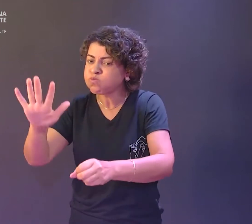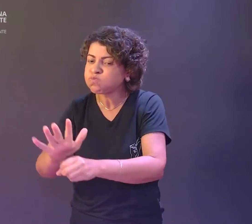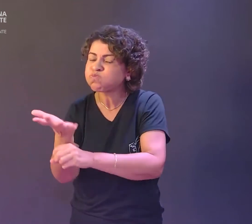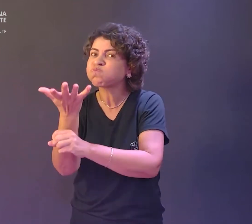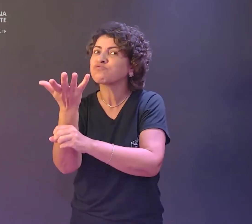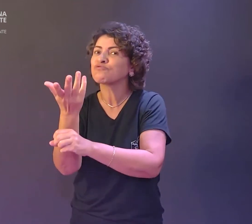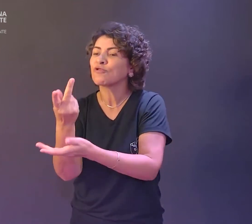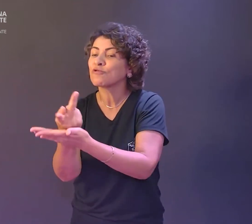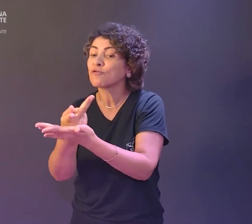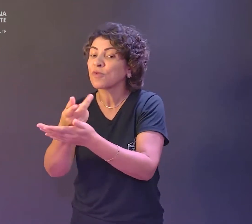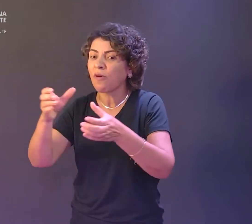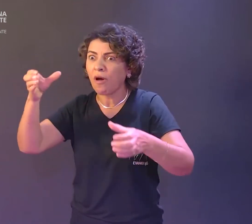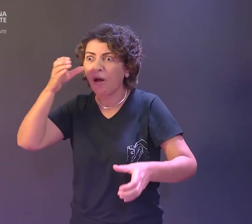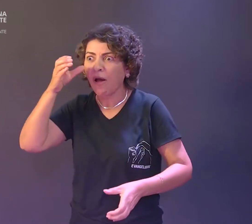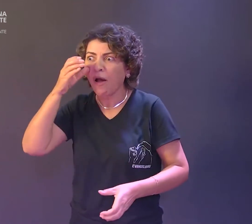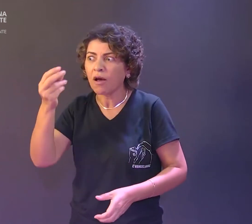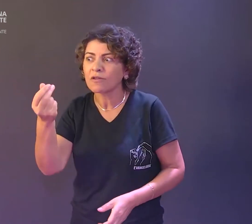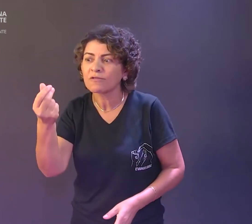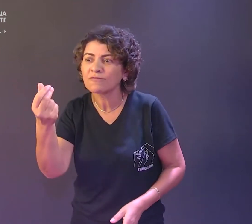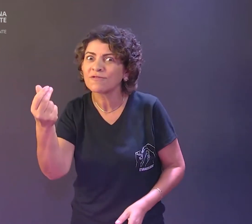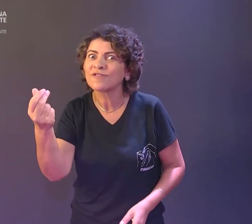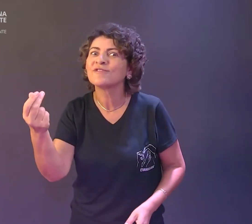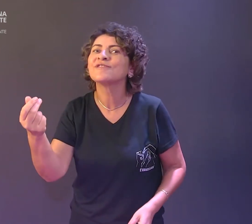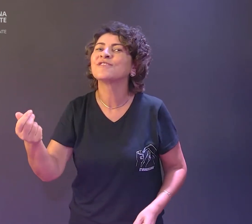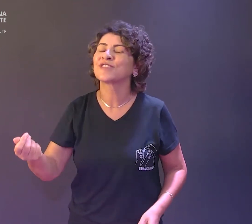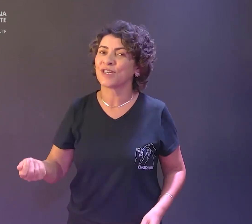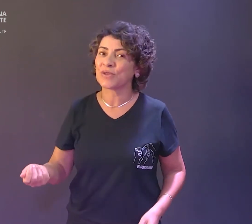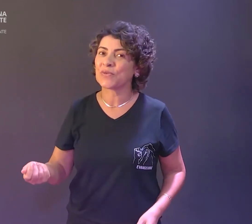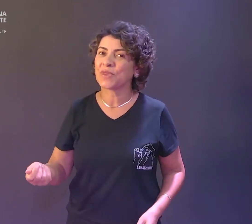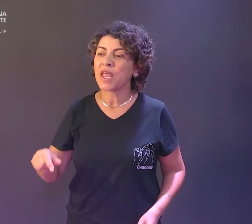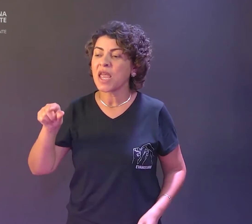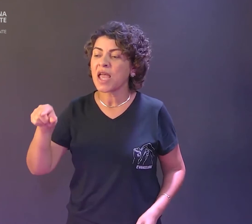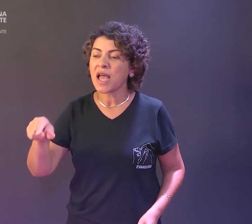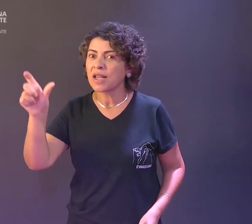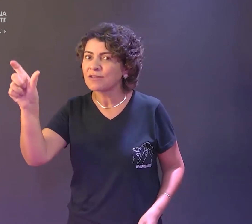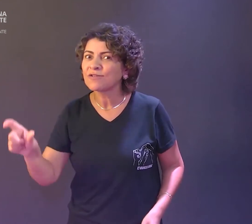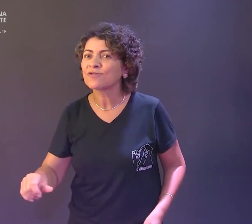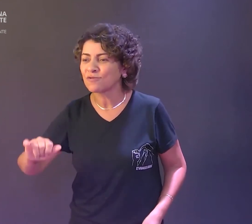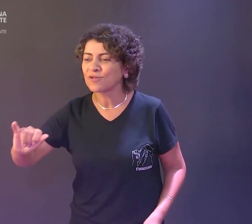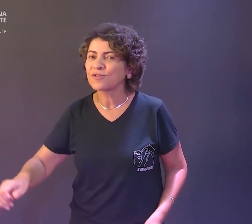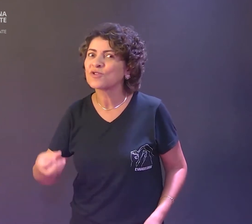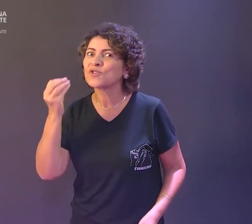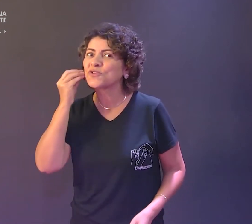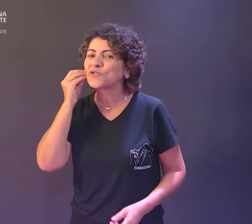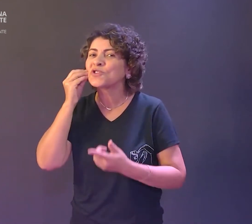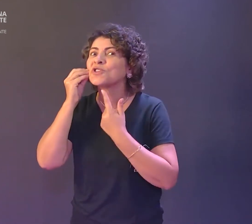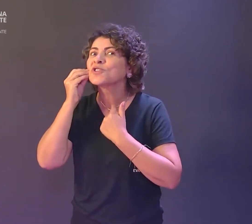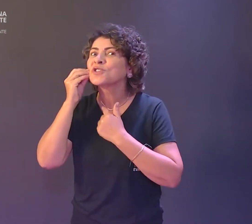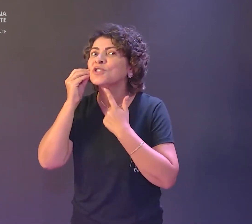suas mensagens, Judas ainda assim não abria mão do seu desejo escondido por